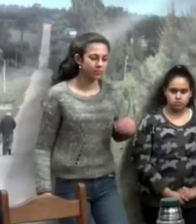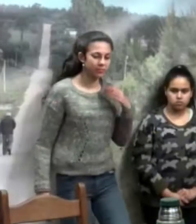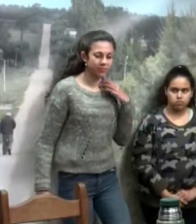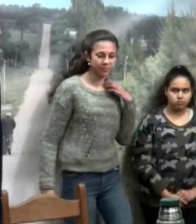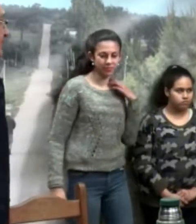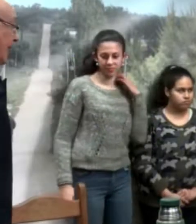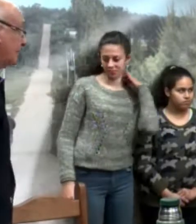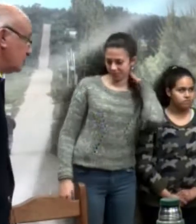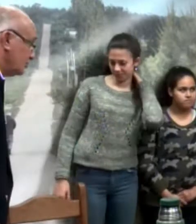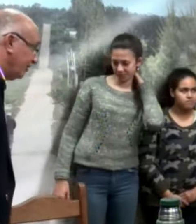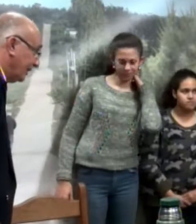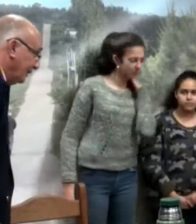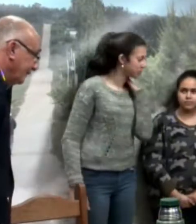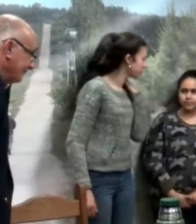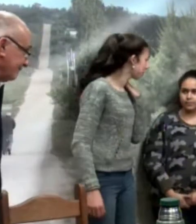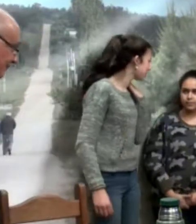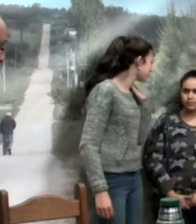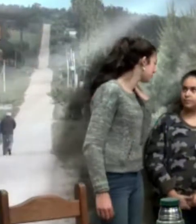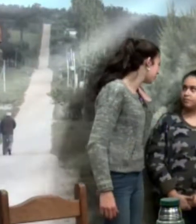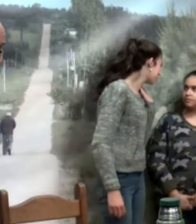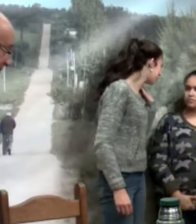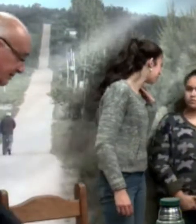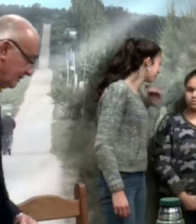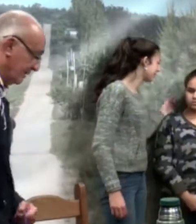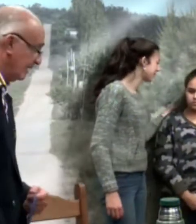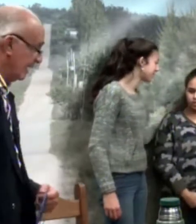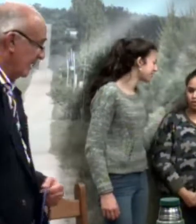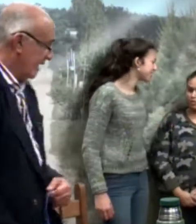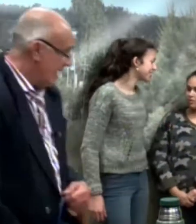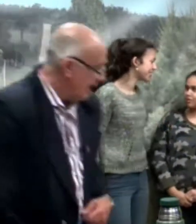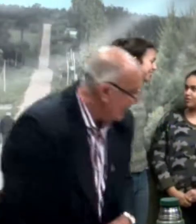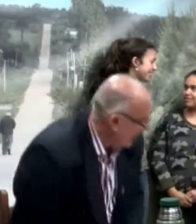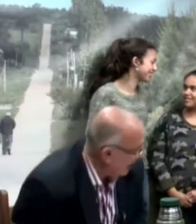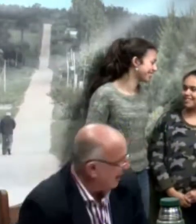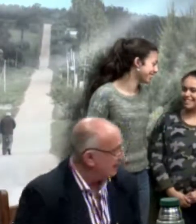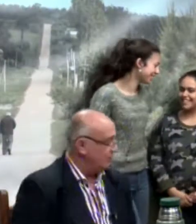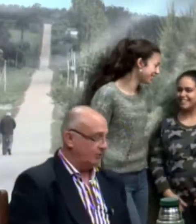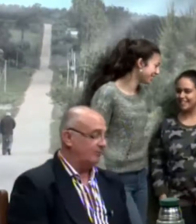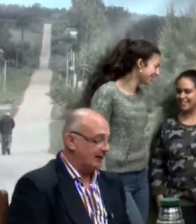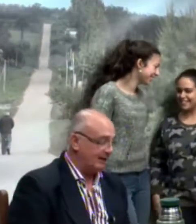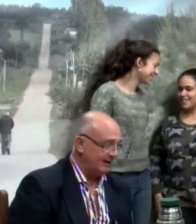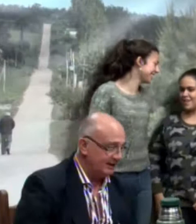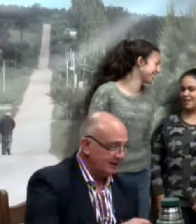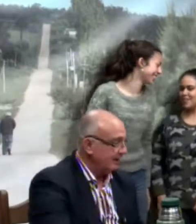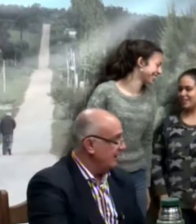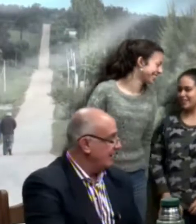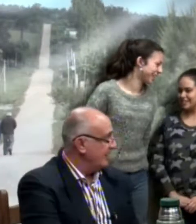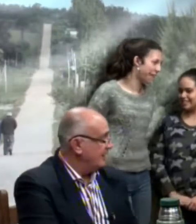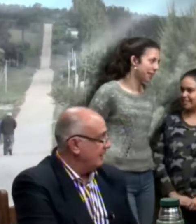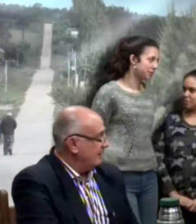El chofer Ah, yo soy el chofer ¿De? Sí, sí El chofer del Ognus No vamos a decir La línea Ah Bueno, podíamos decir Compañía del Este ¿Se puede?